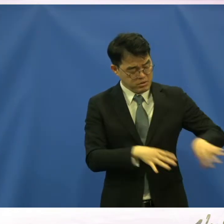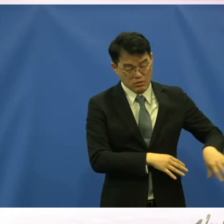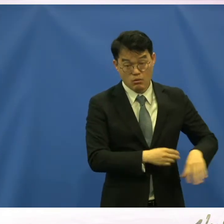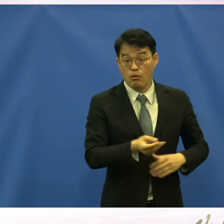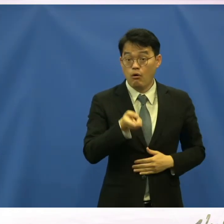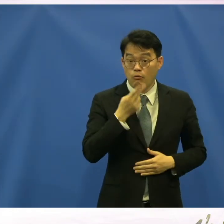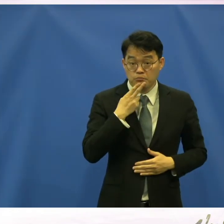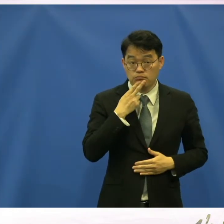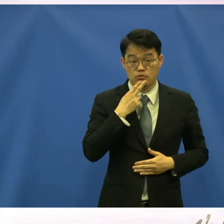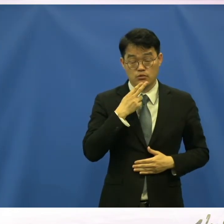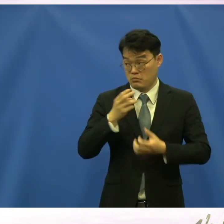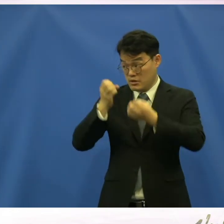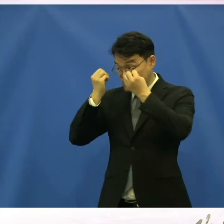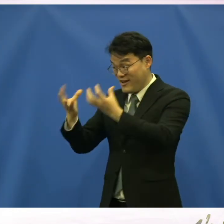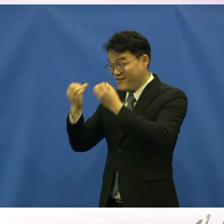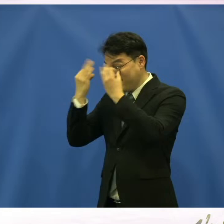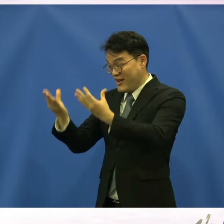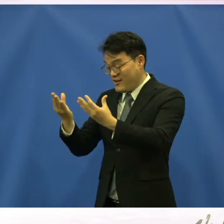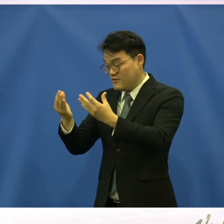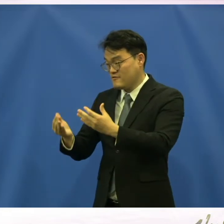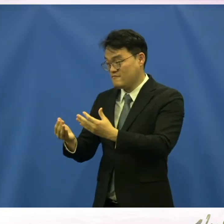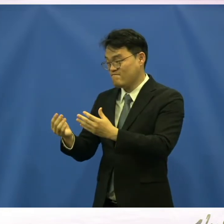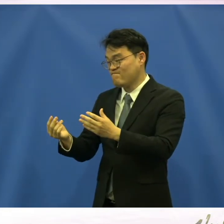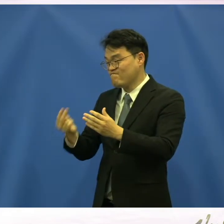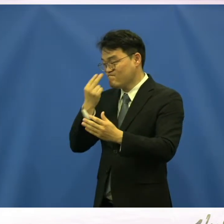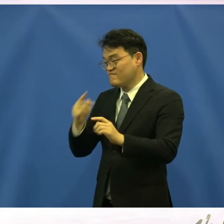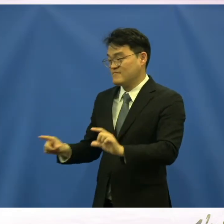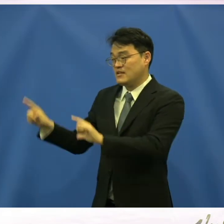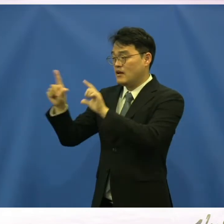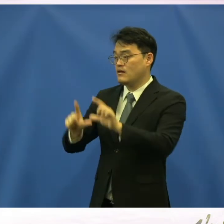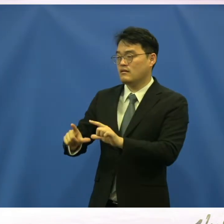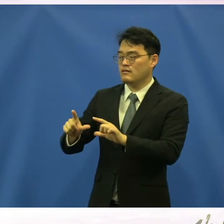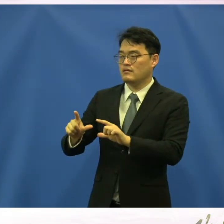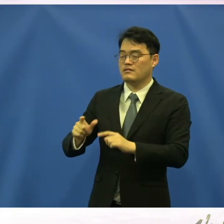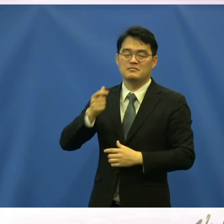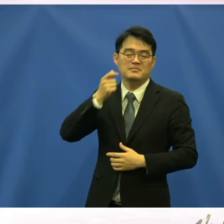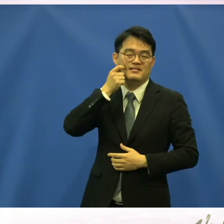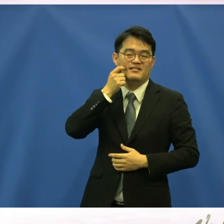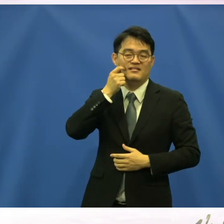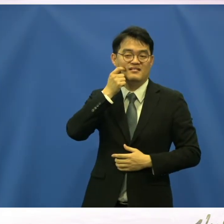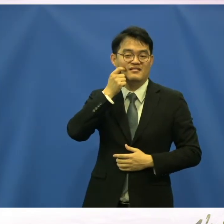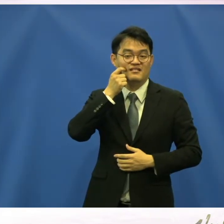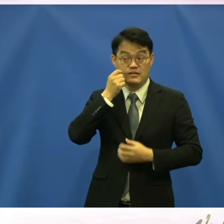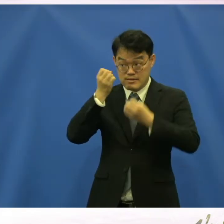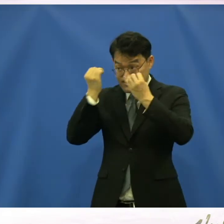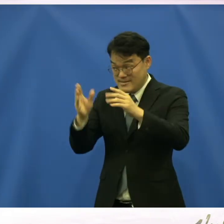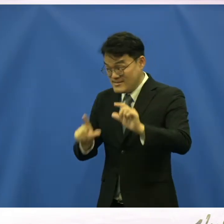일어나지 않습니다. 똑같습니다. 그러니까 어디에서 새로운 삶이 탄생되느냐? 자아가 죽어야.